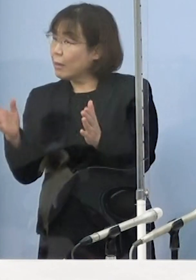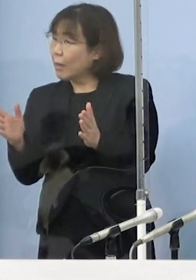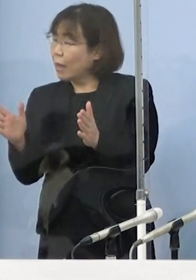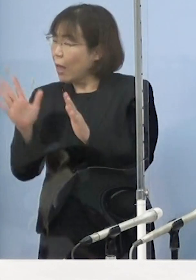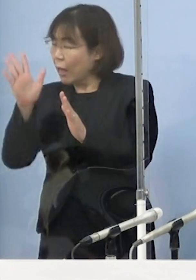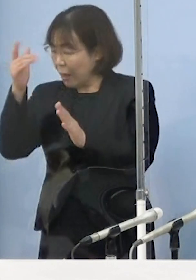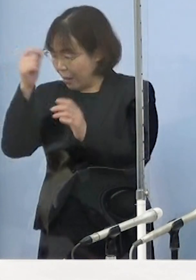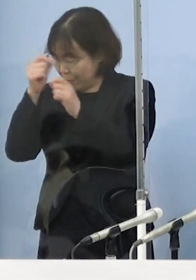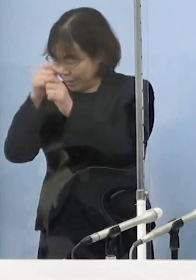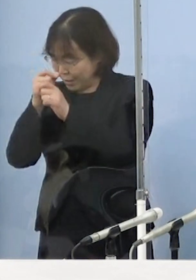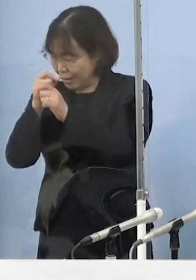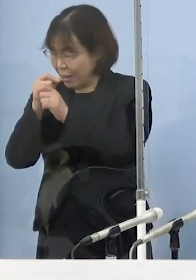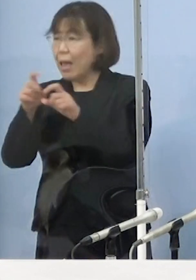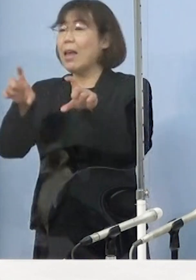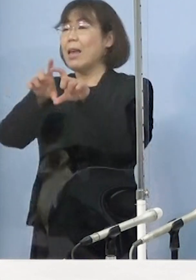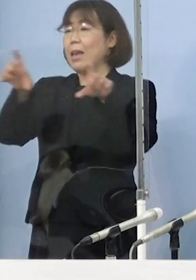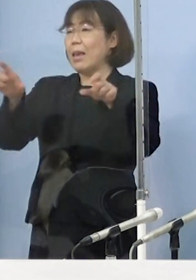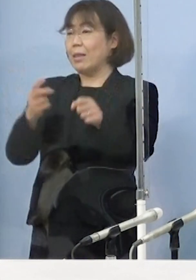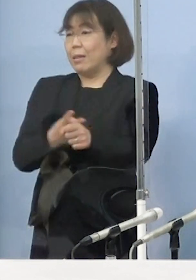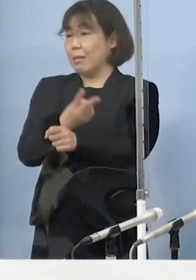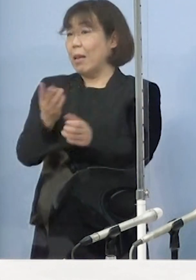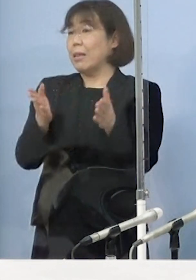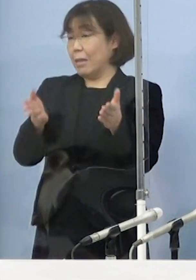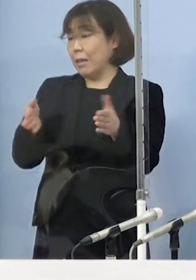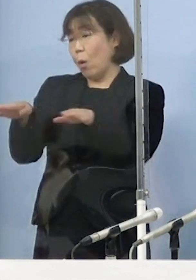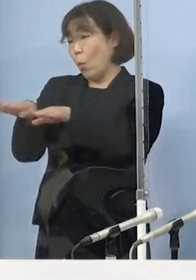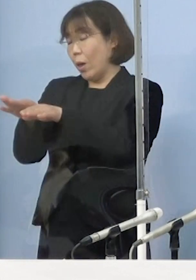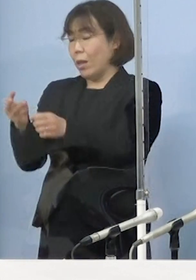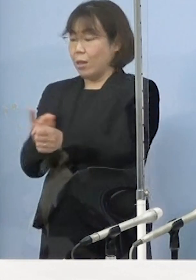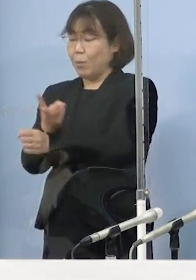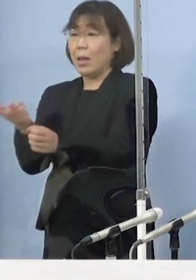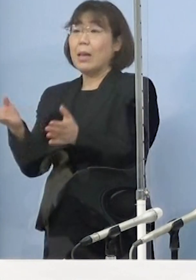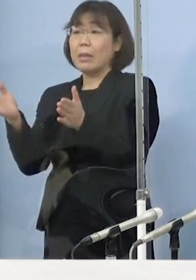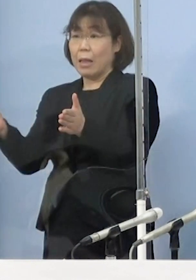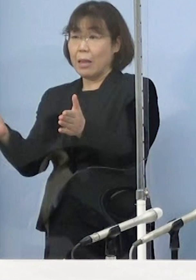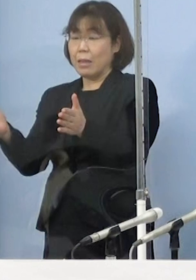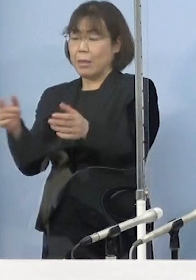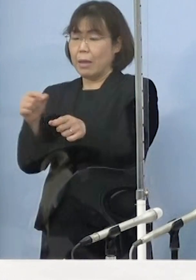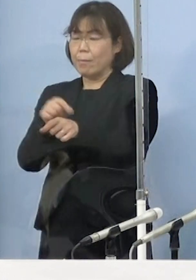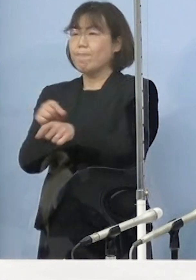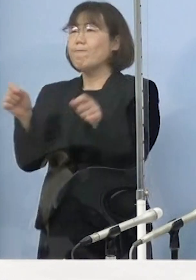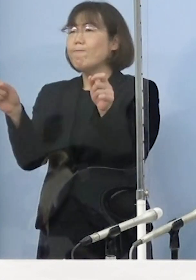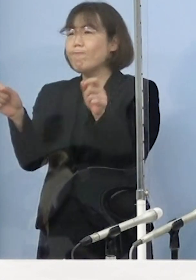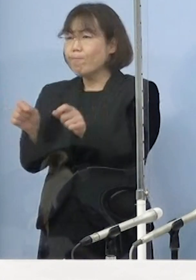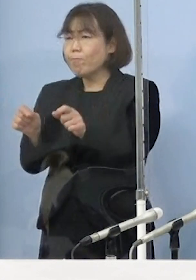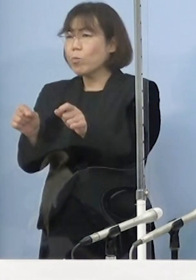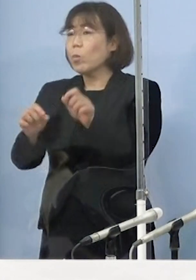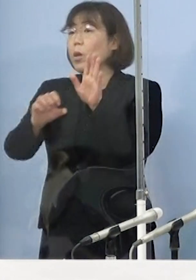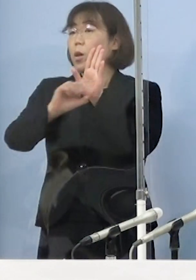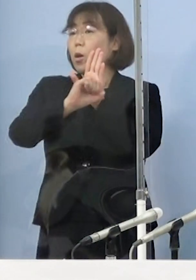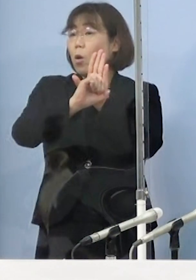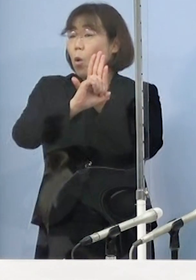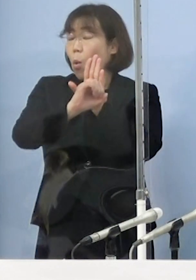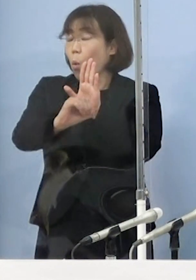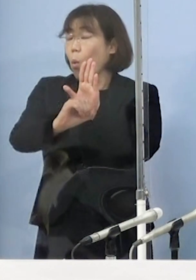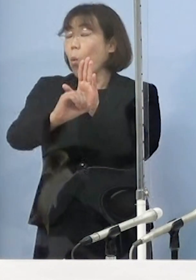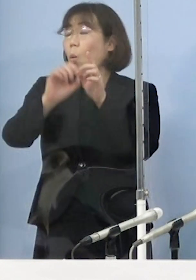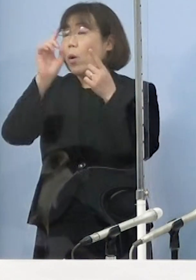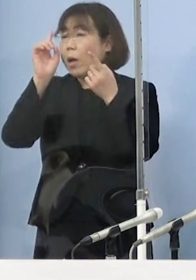か、平日が2時間、それから休日が3時間とか、まあ、時短をして効果的に効率